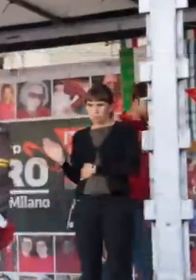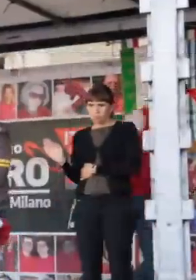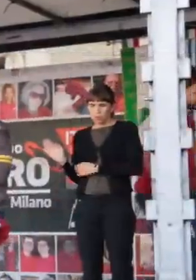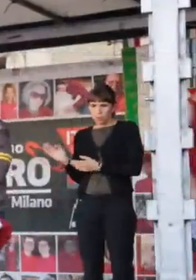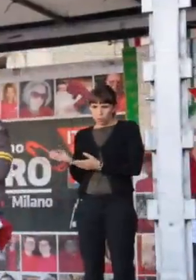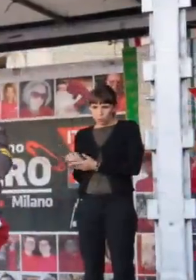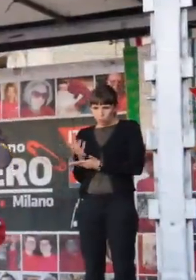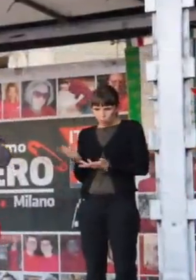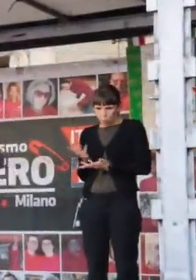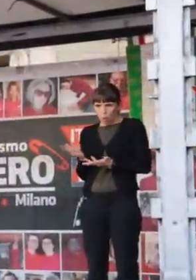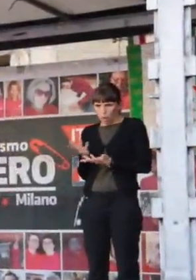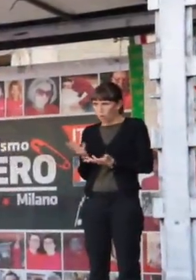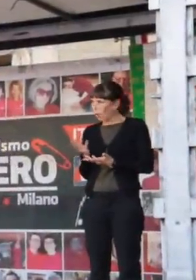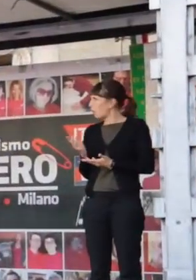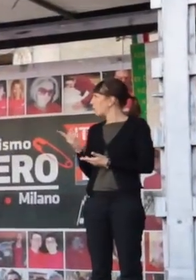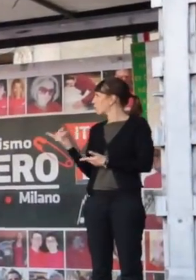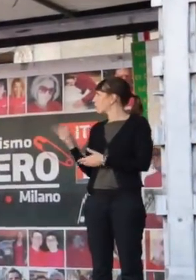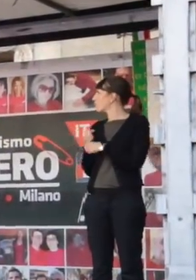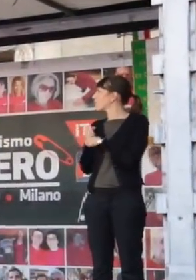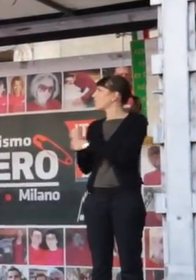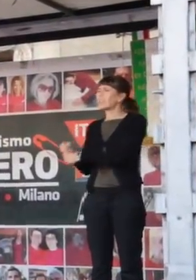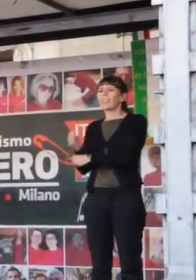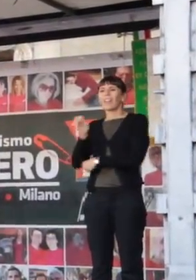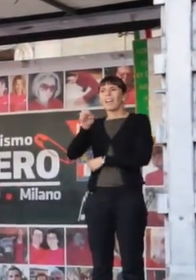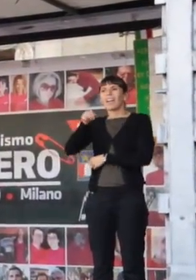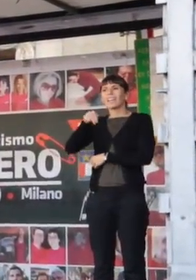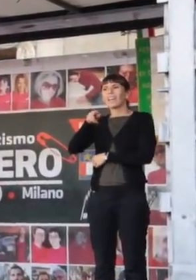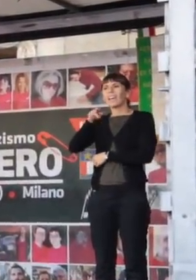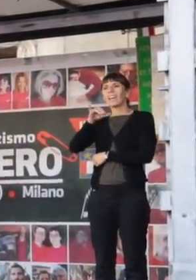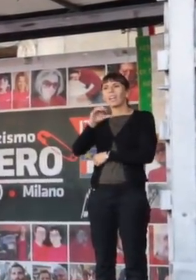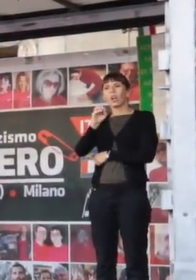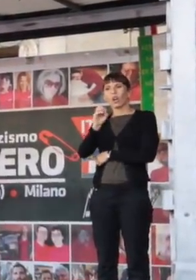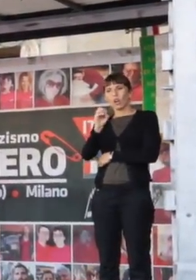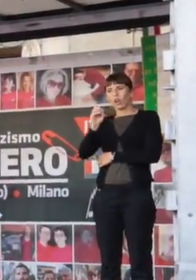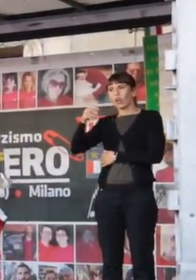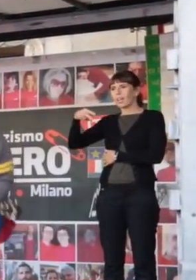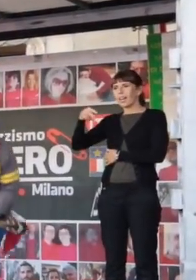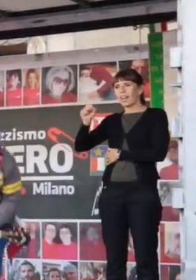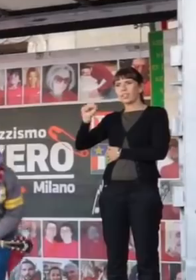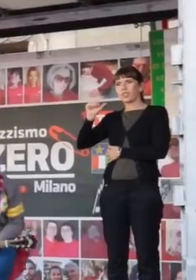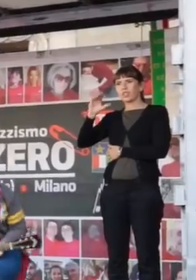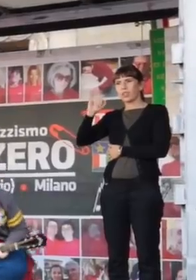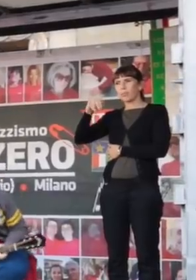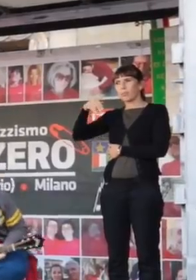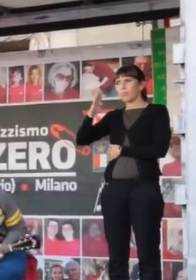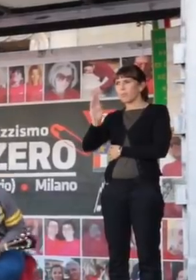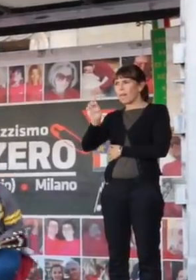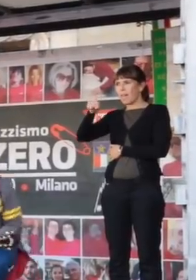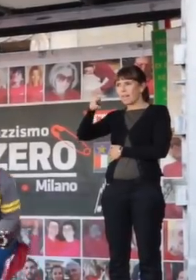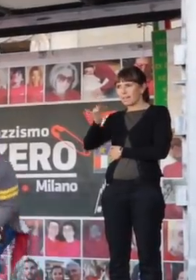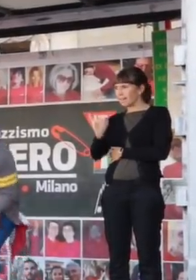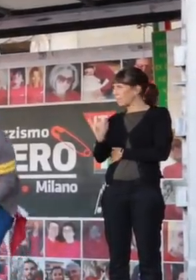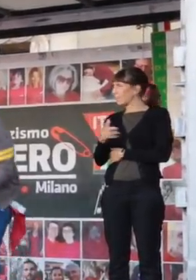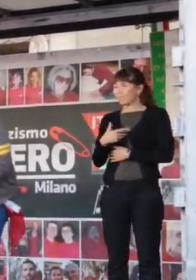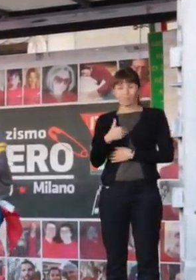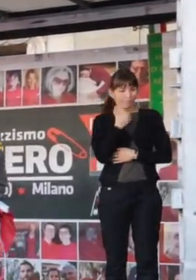Che adesso ci racconta Enrico Nascimbeni. Benvenuto Enrico. Grazie, grazie.